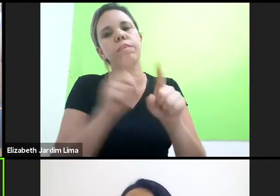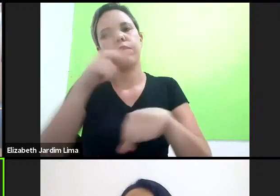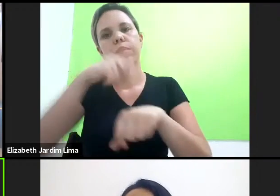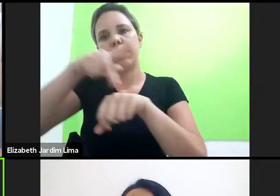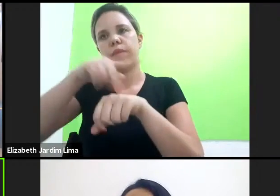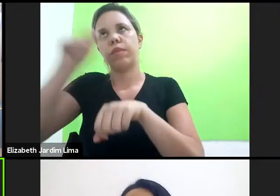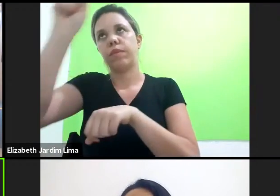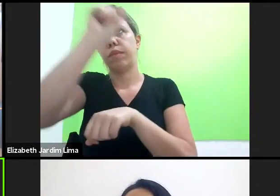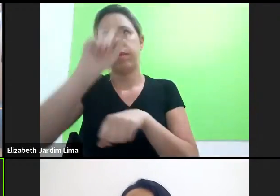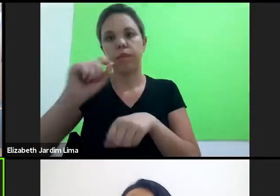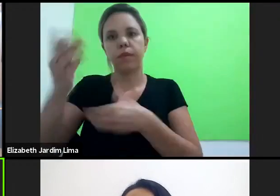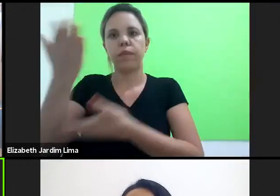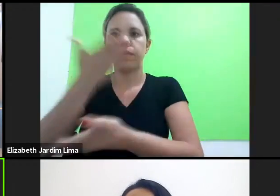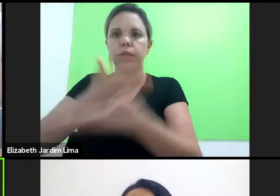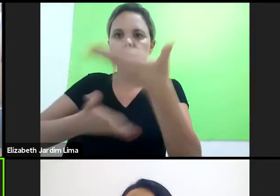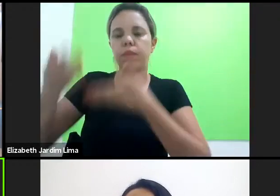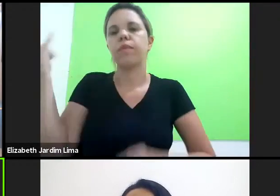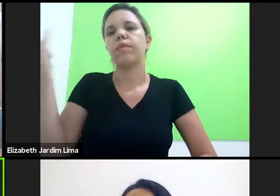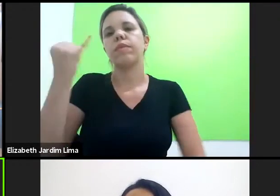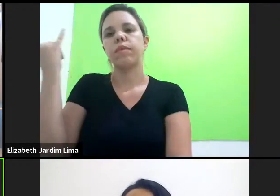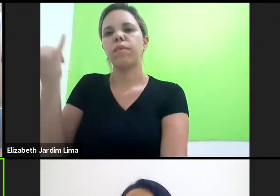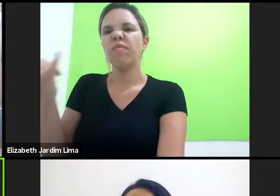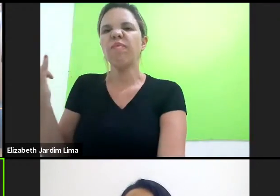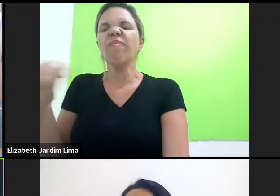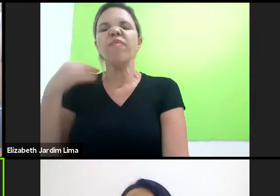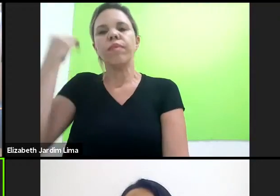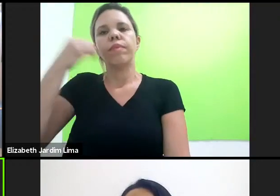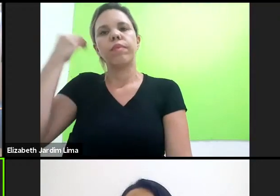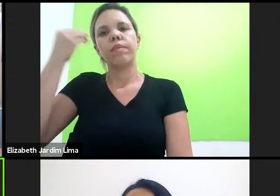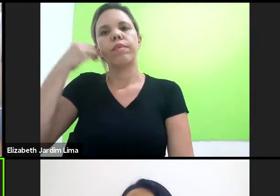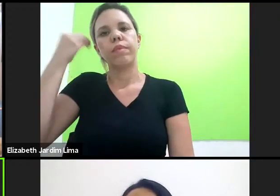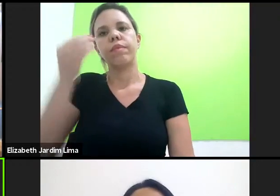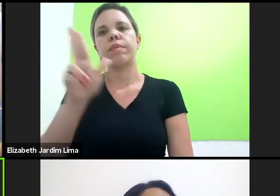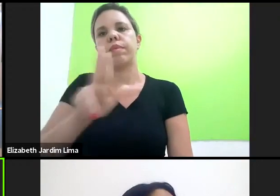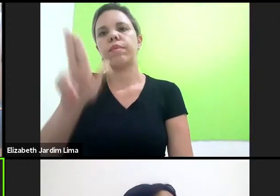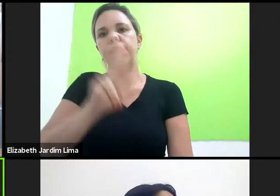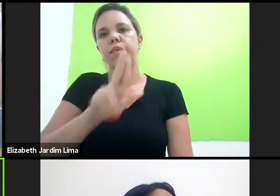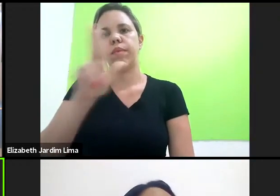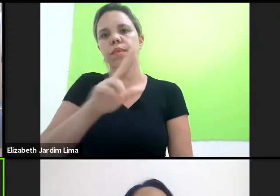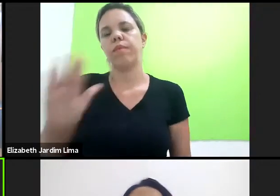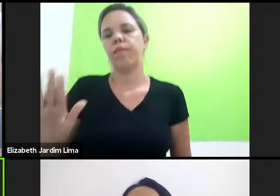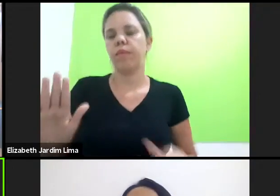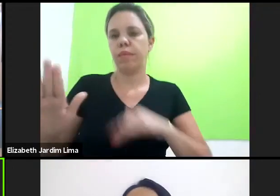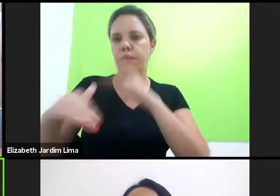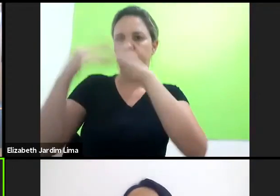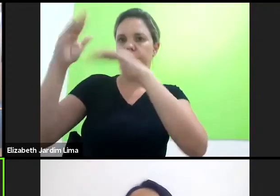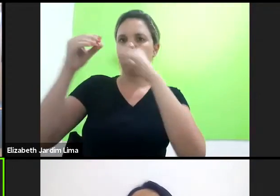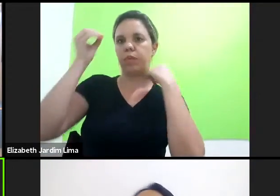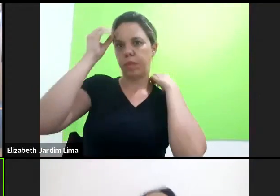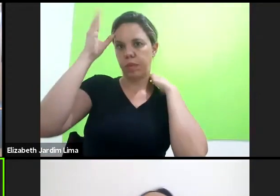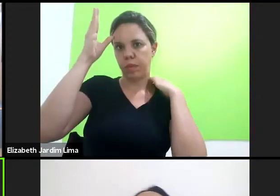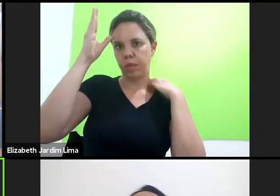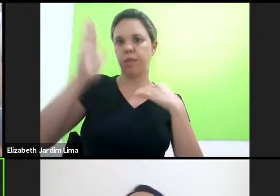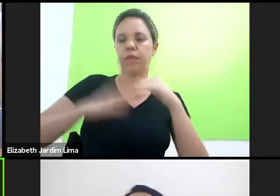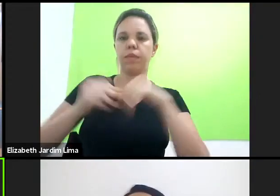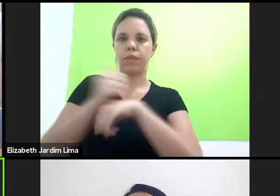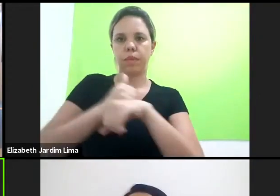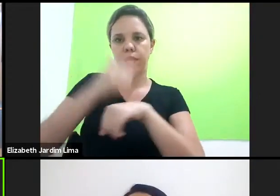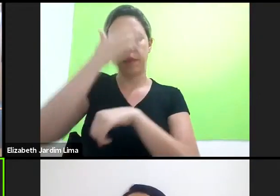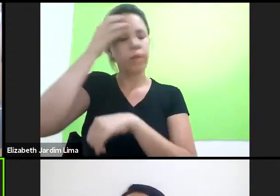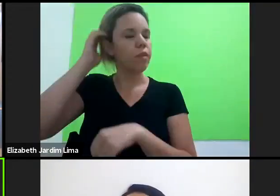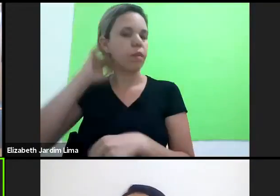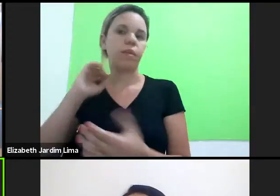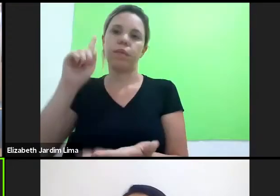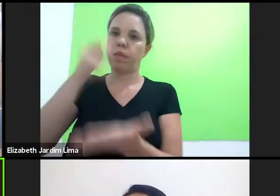construção, essa troca, ela é muito importante, né, de experiência dentro da universidade, tanto para o crescimento profissional, quanto para a garantia